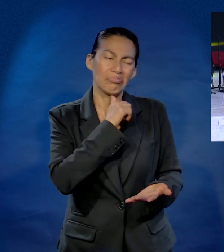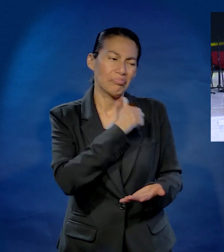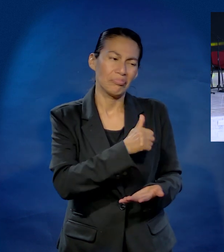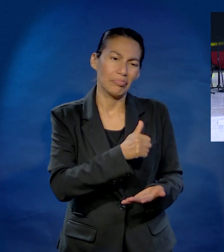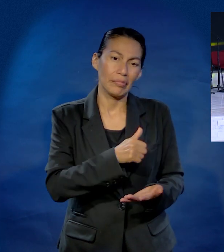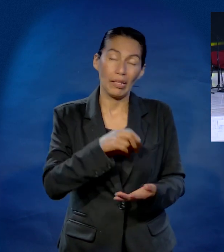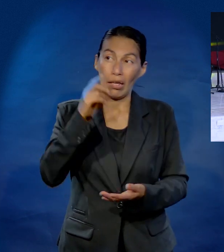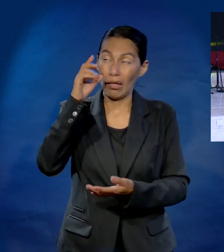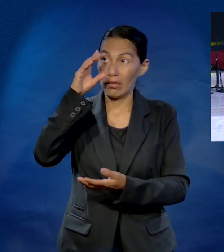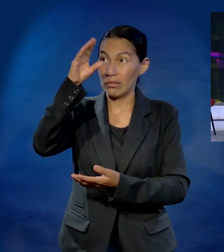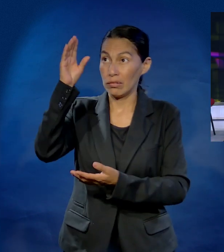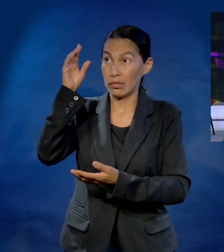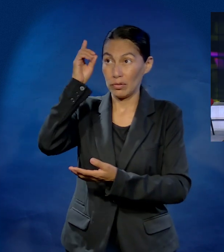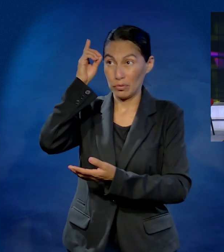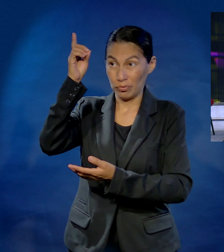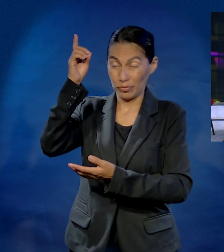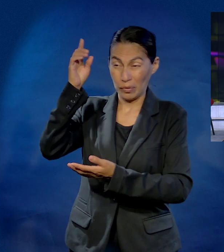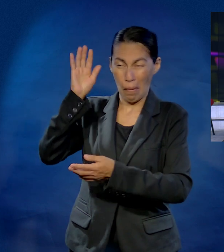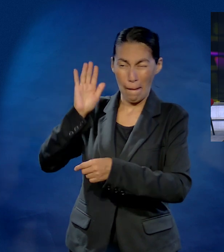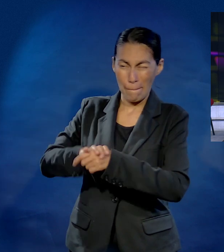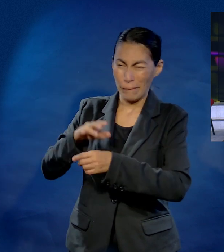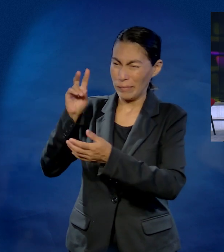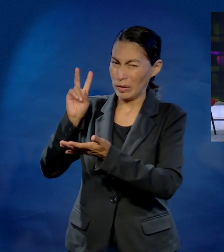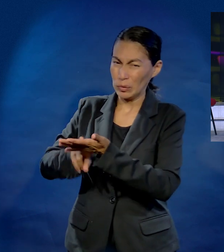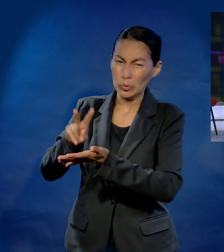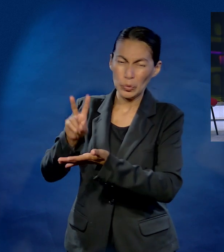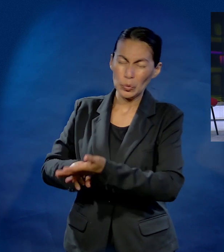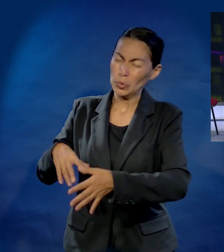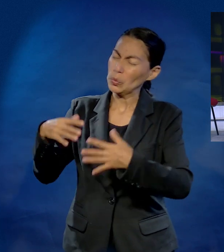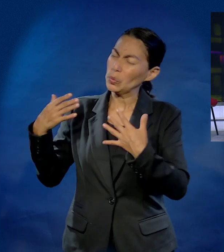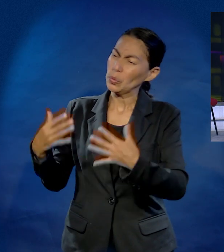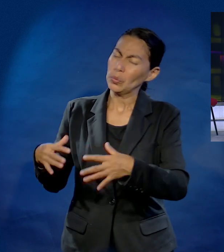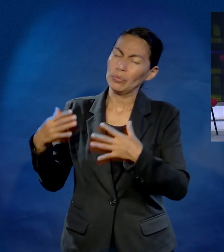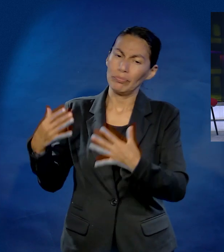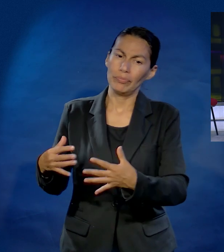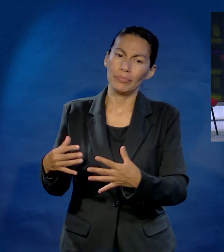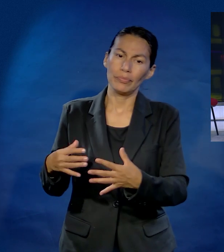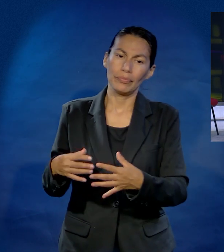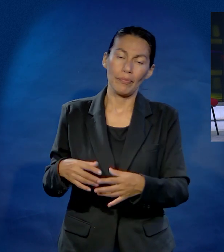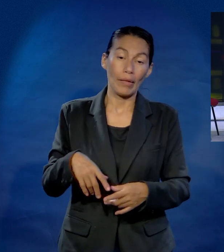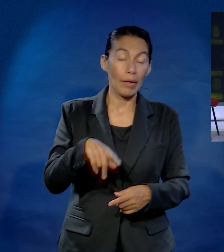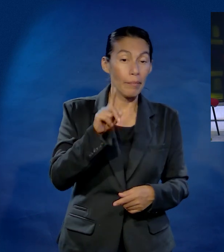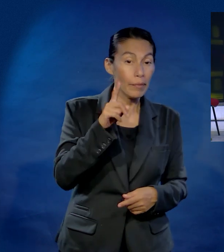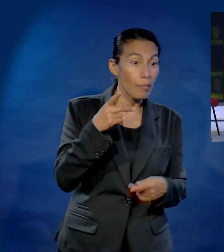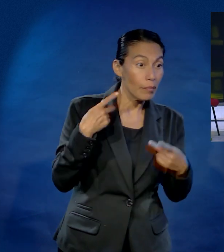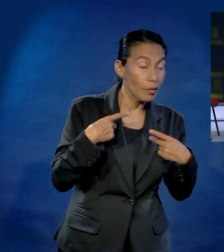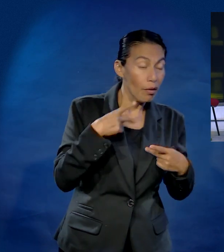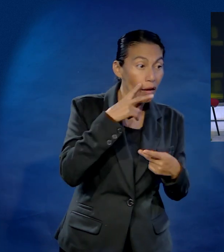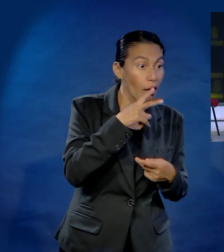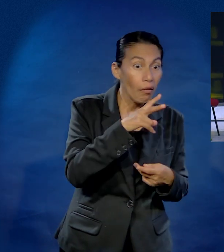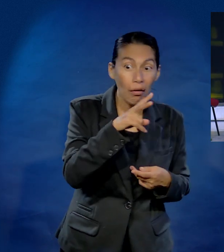valioso, valioso, valioso. Tanto como para vender todo lo demás.